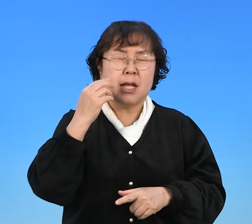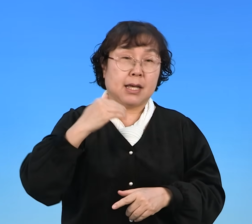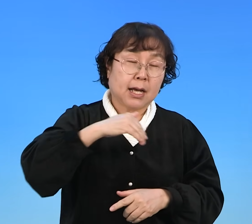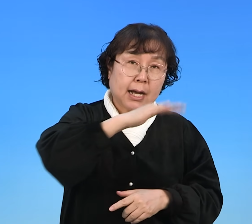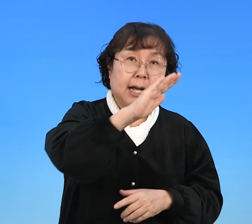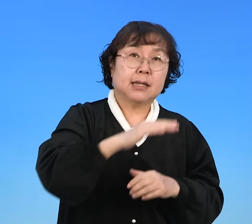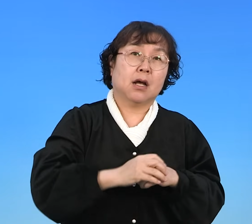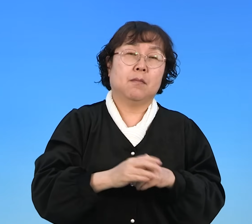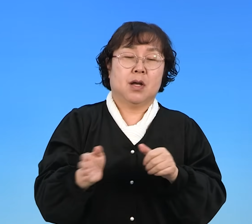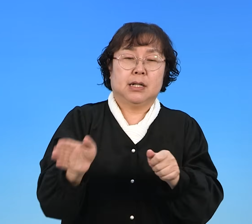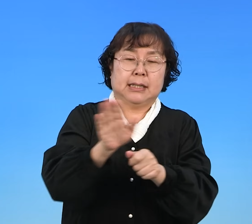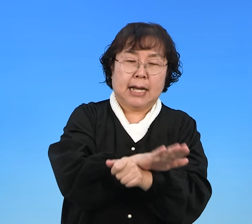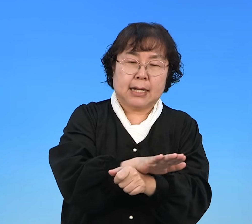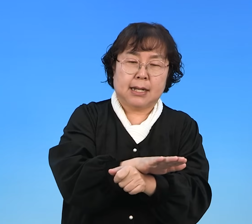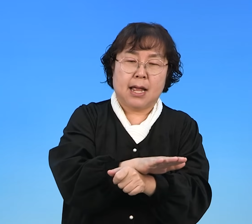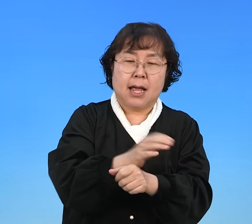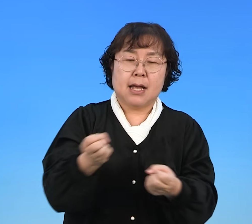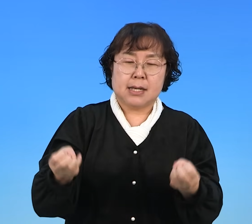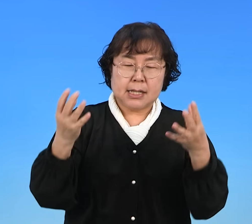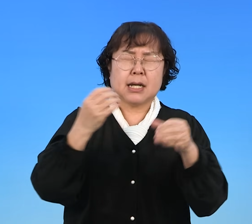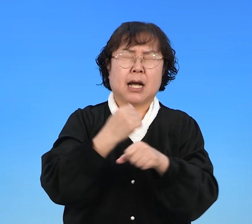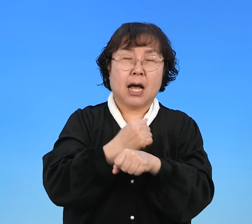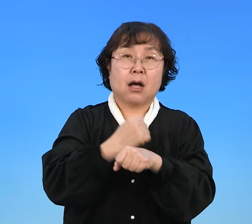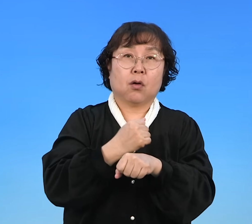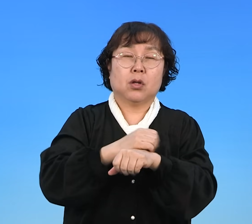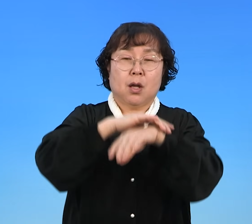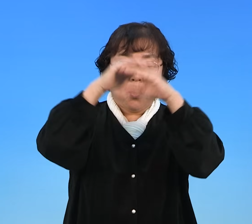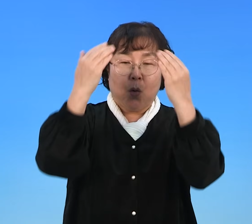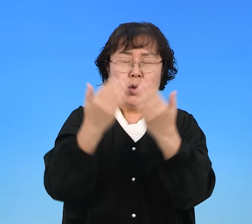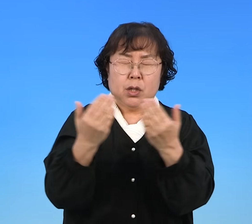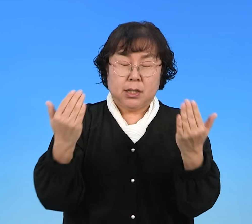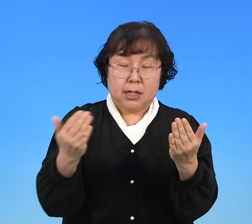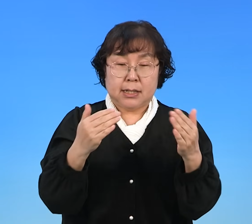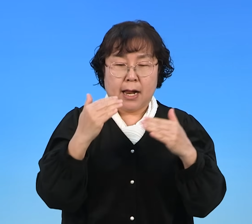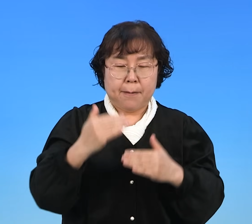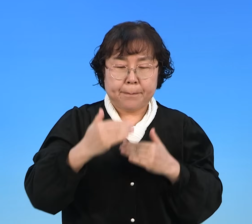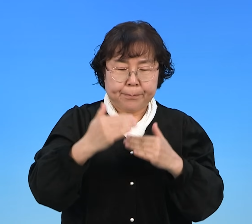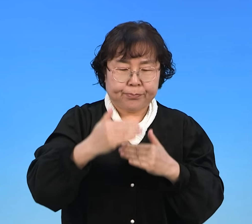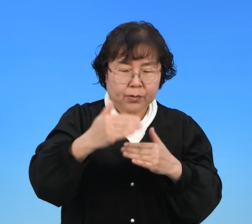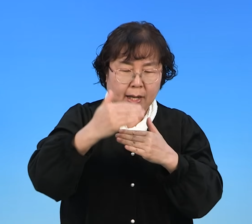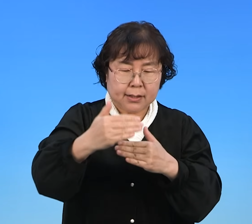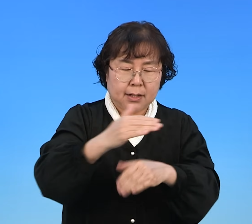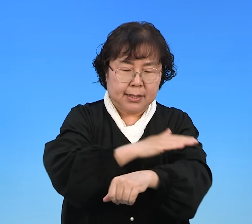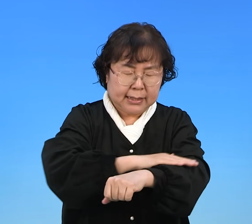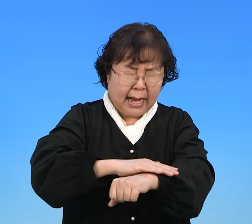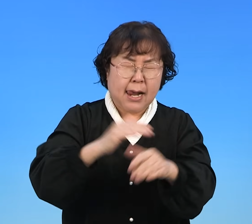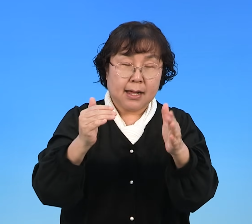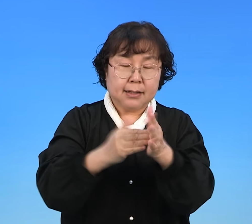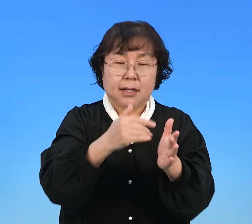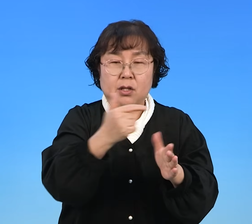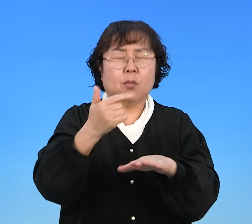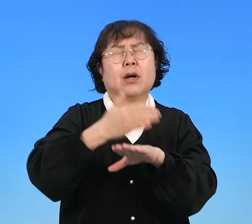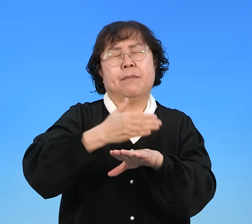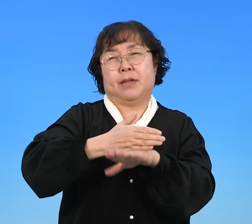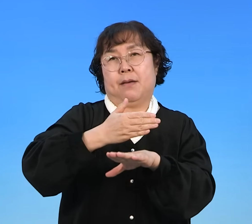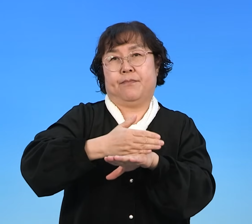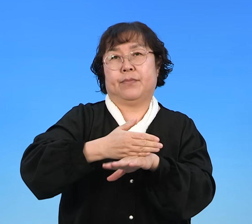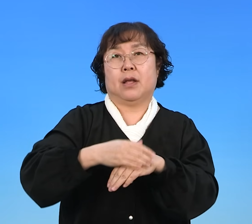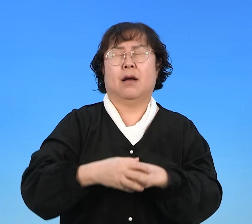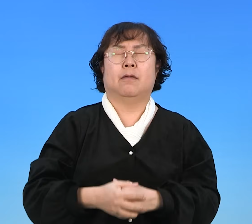또 장례 일정 과정을 또 다 이제 제대로 다 치를 수 있게 되어서 너무 제가